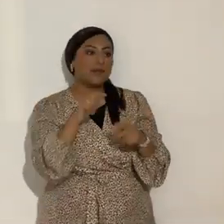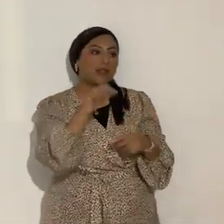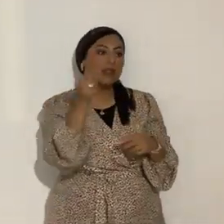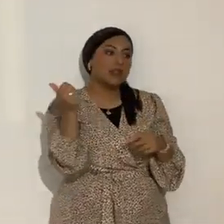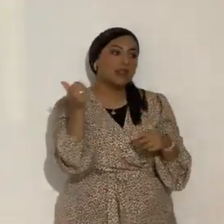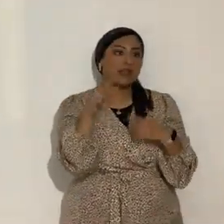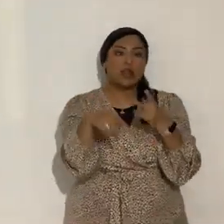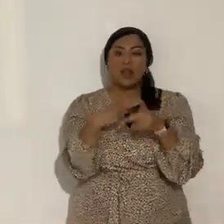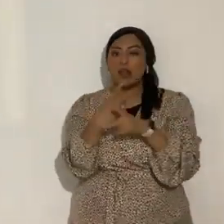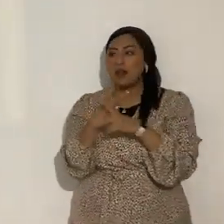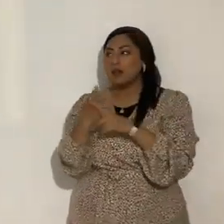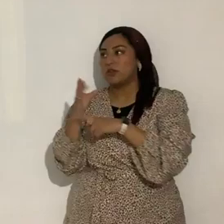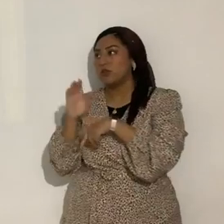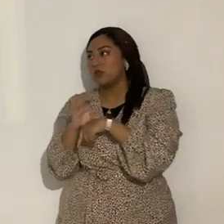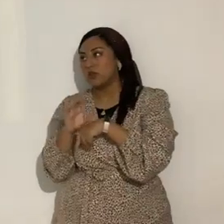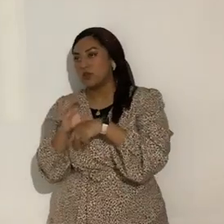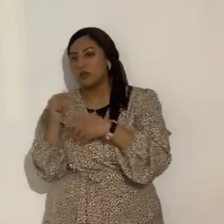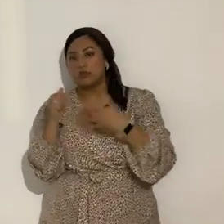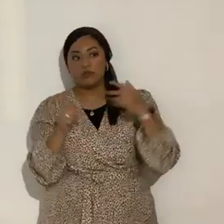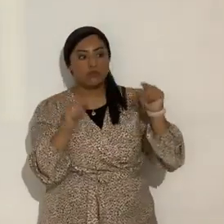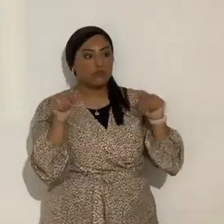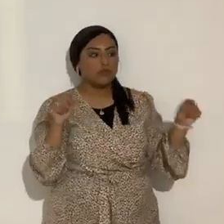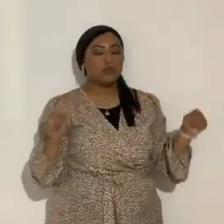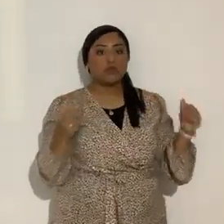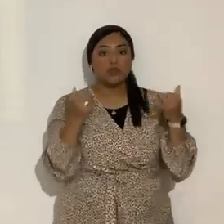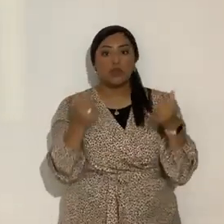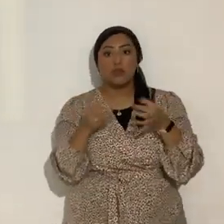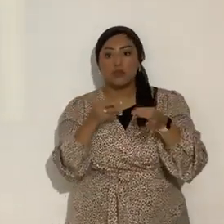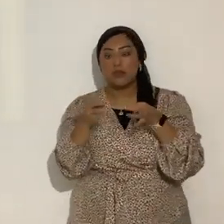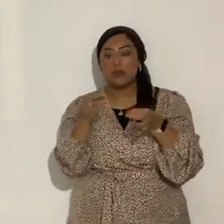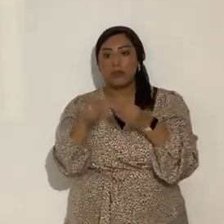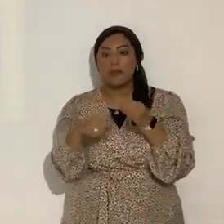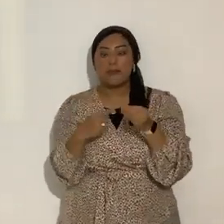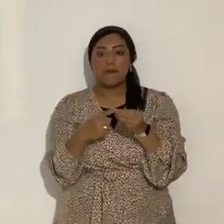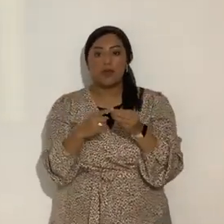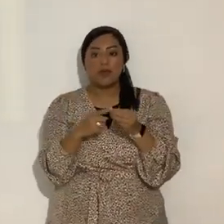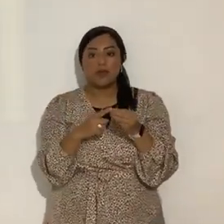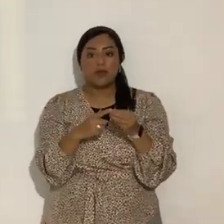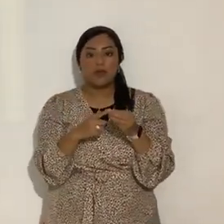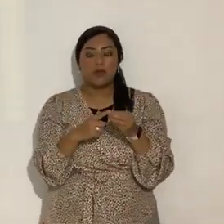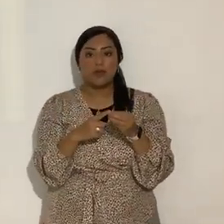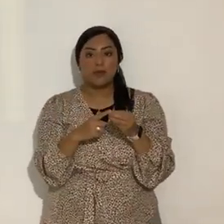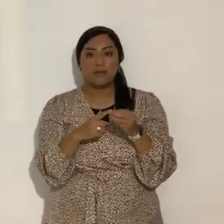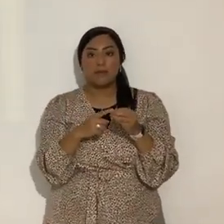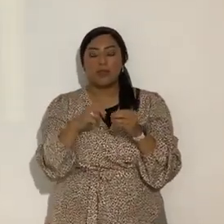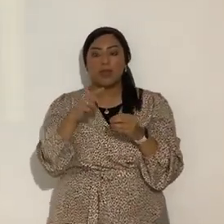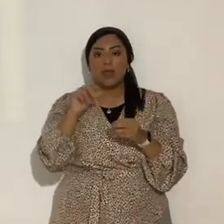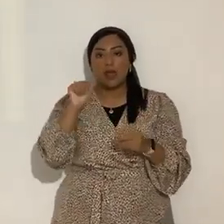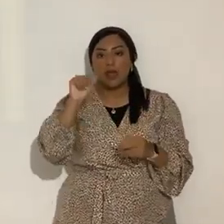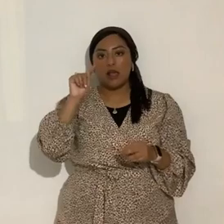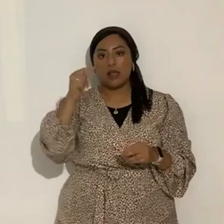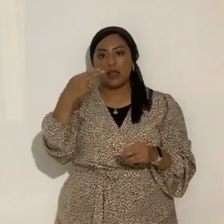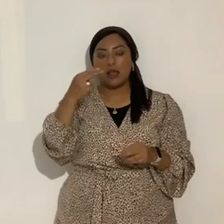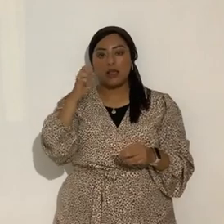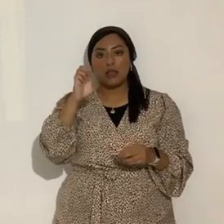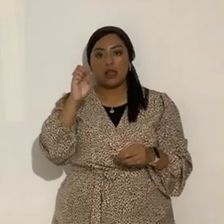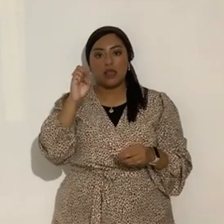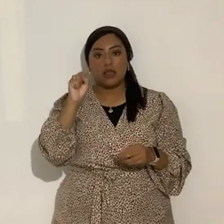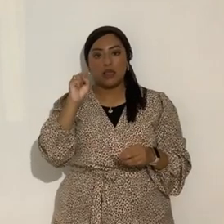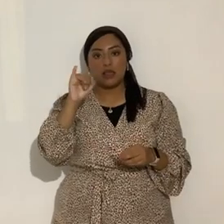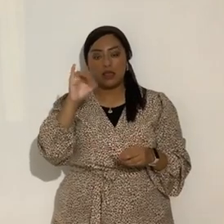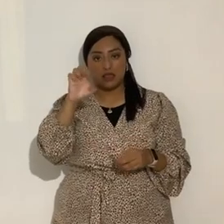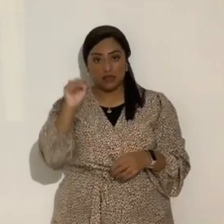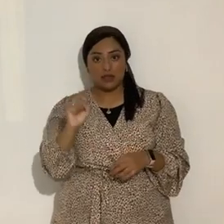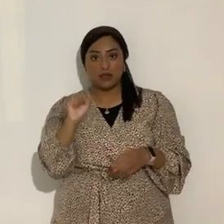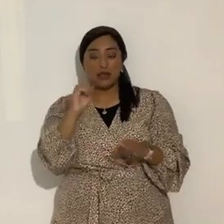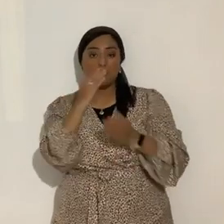iglesias estas, etcétera, etcétera. Y ahorita vamos a hablar de los ateos. Atención, porque si hay alguien en el público que sea ateo, que diga,